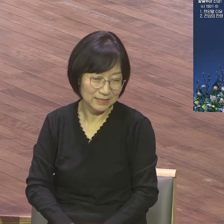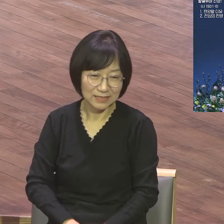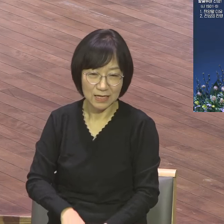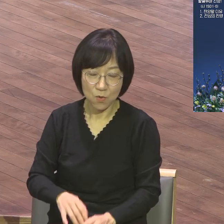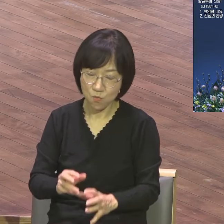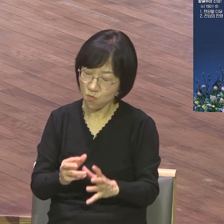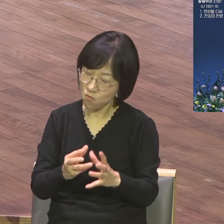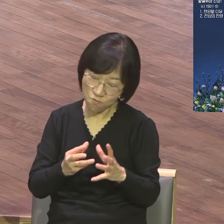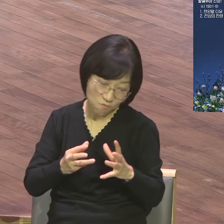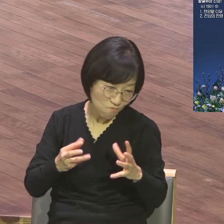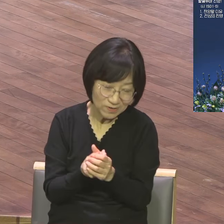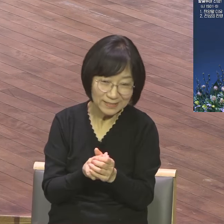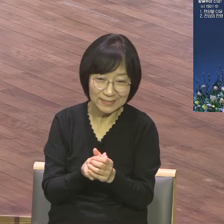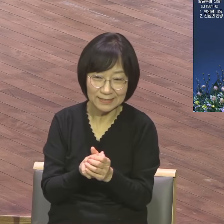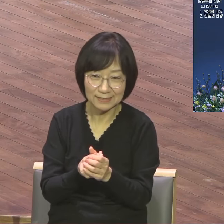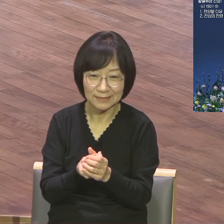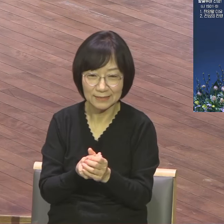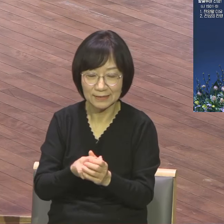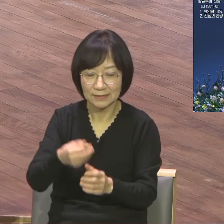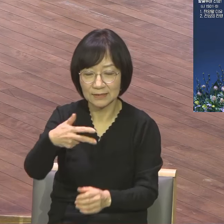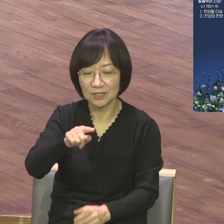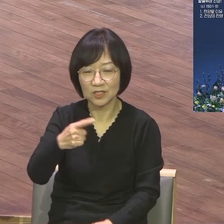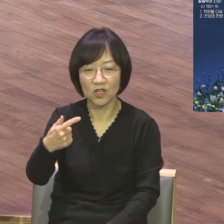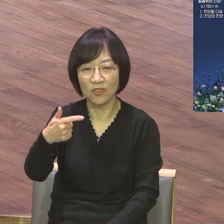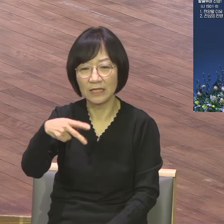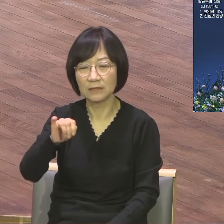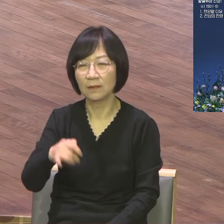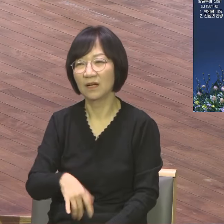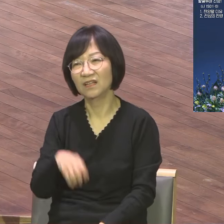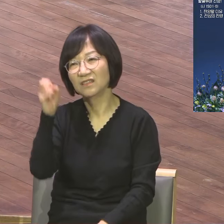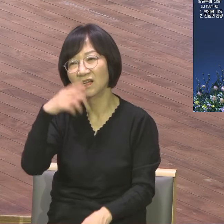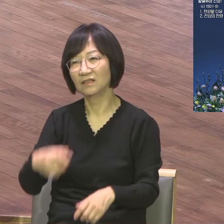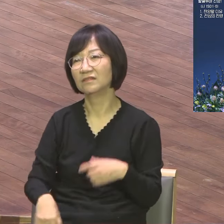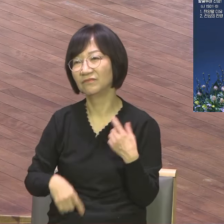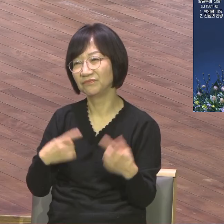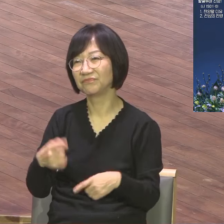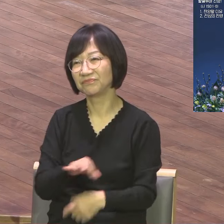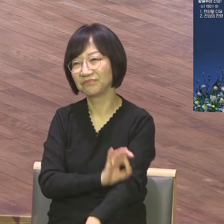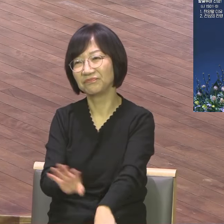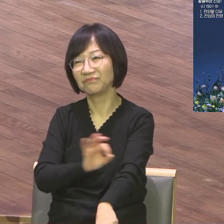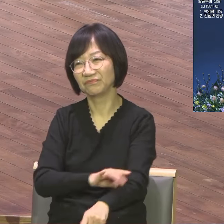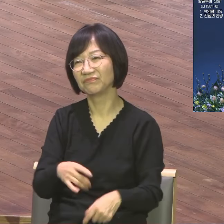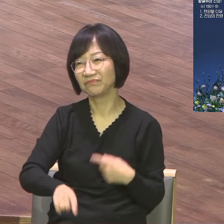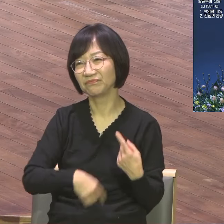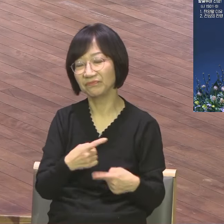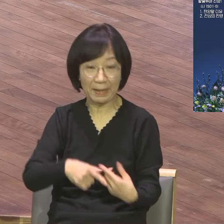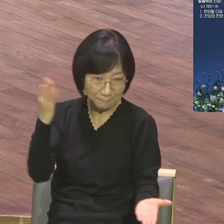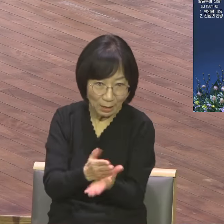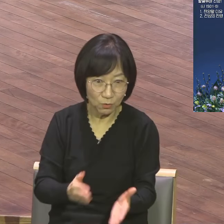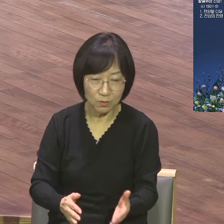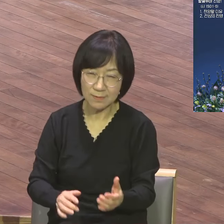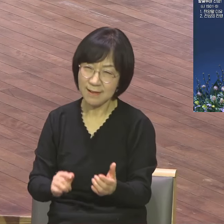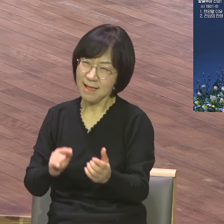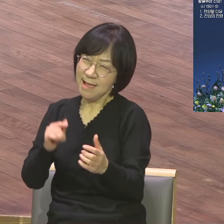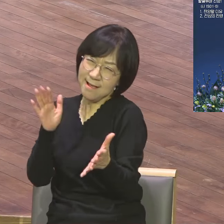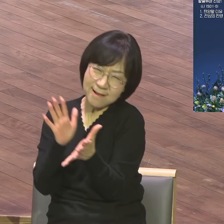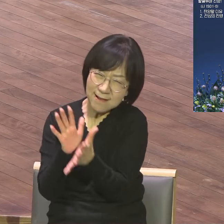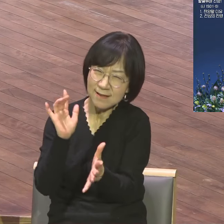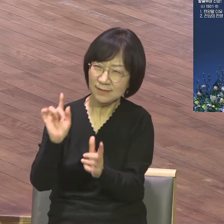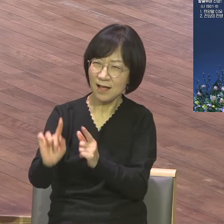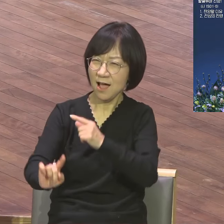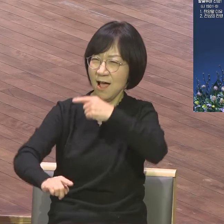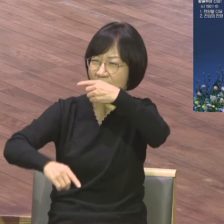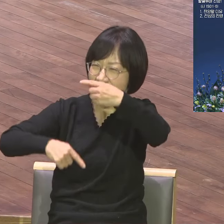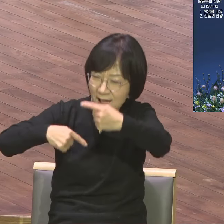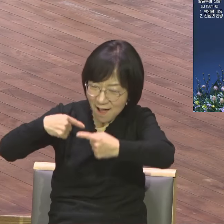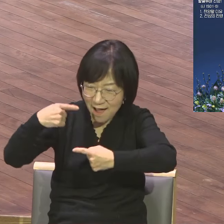찬양입니다. 전심으로 찬양하라는 얘기예요. 하나님은요 전심으로 찬양받기를 원하시는 분이에요.